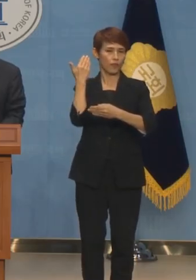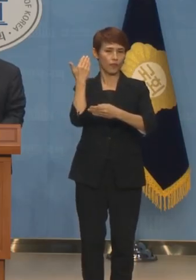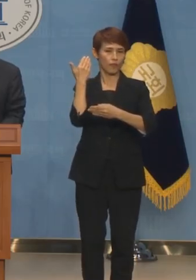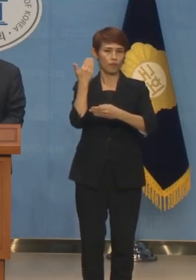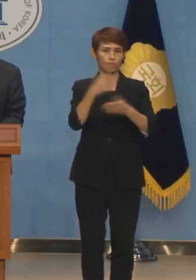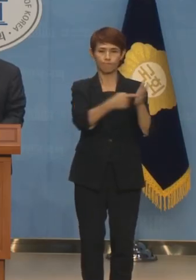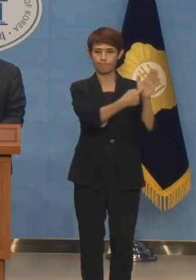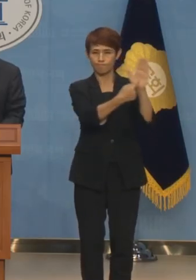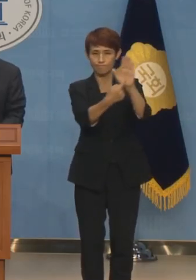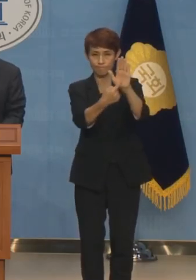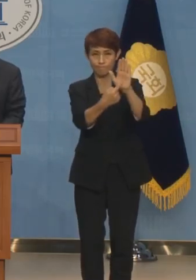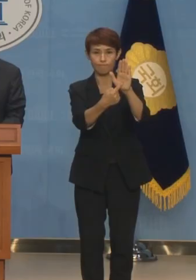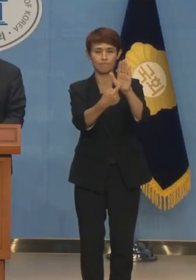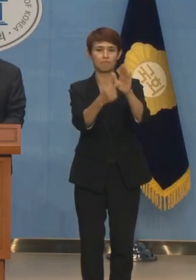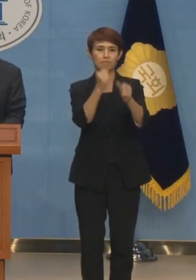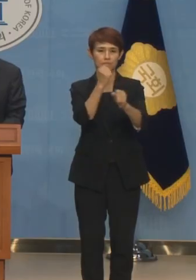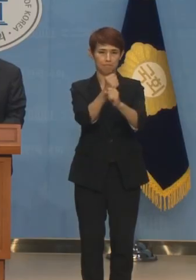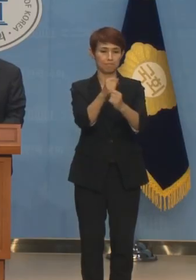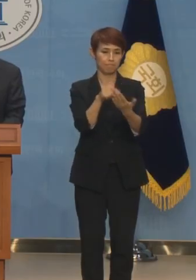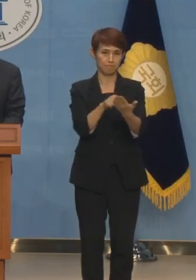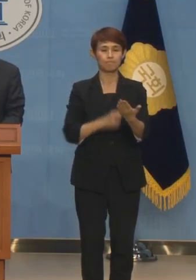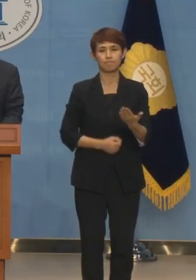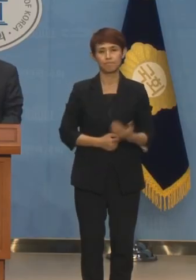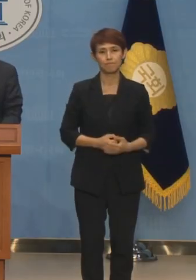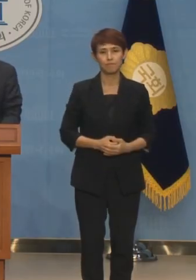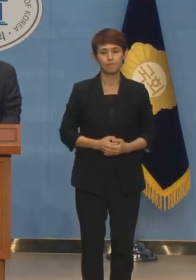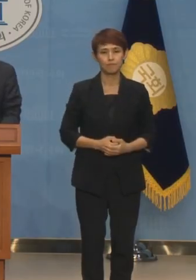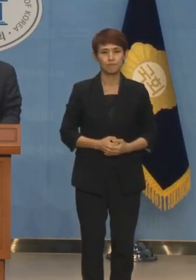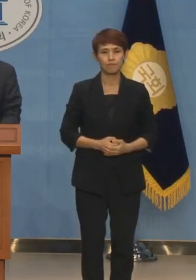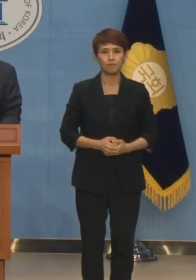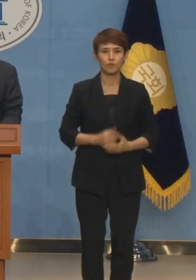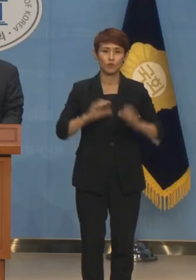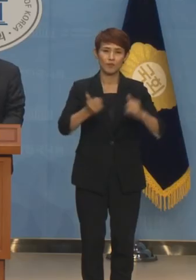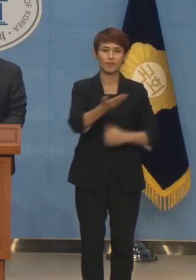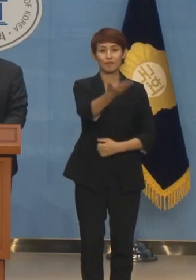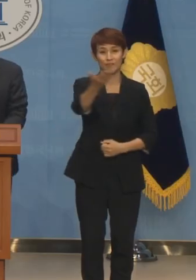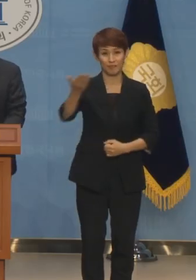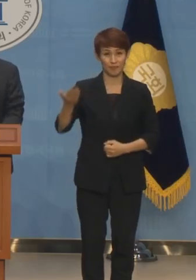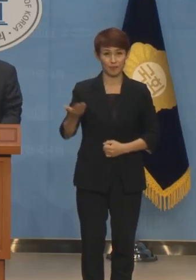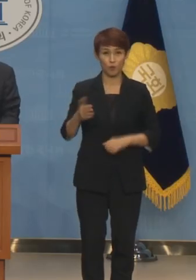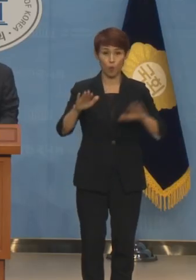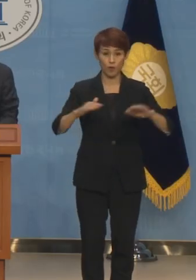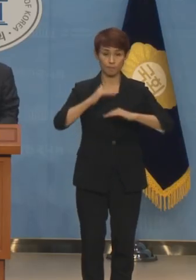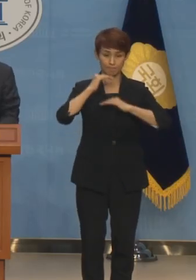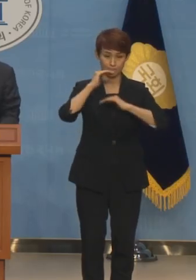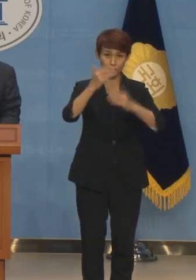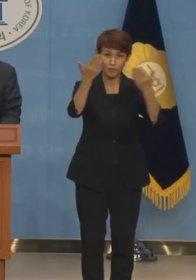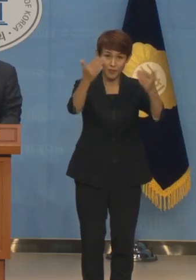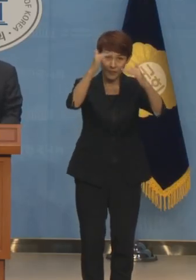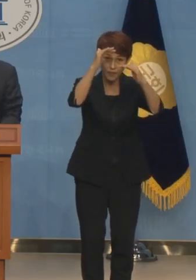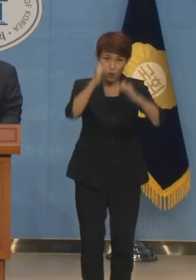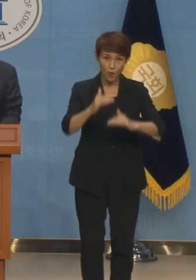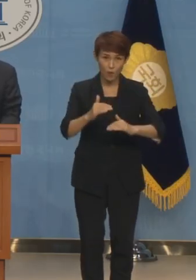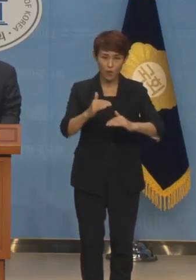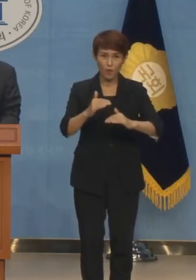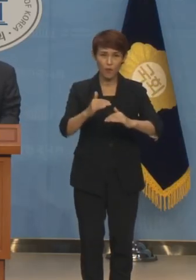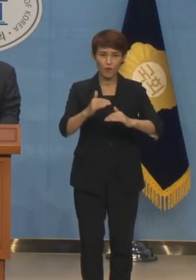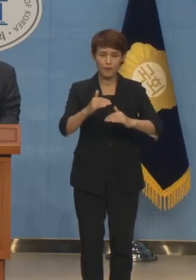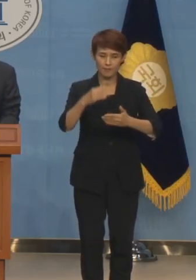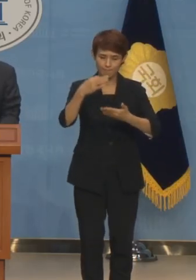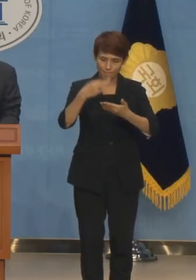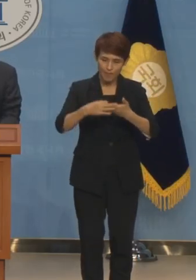방영될 수 있도록 규정하겠습니다. 존경하는 국민 여러분, 오늘 말씀드린 반값